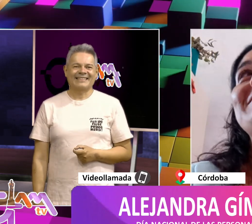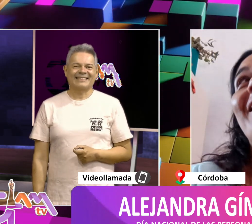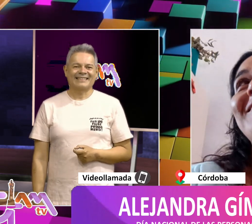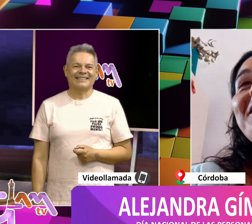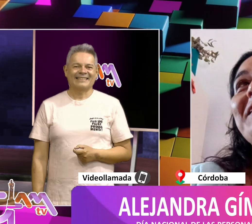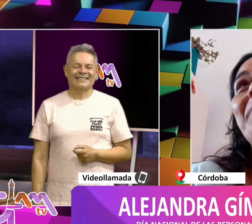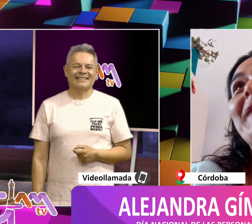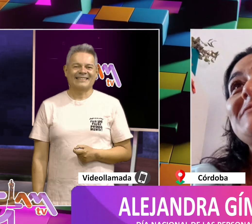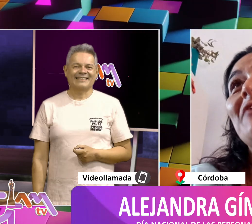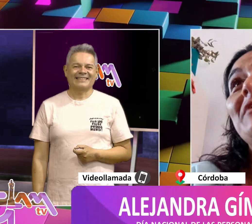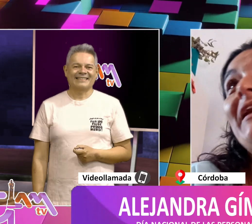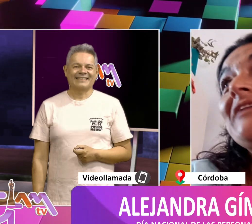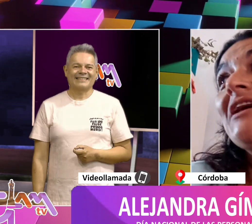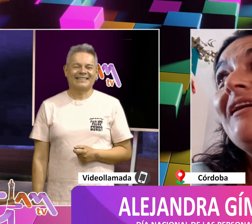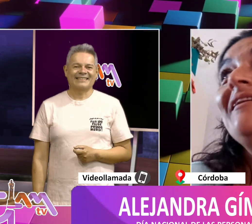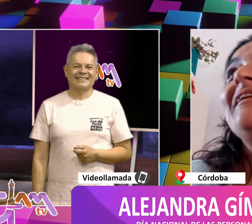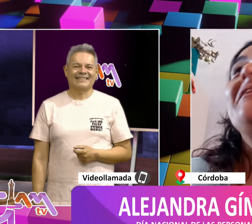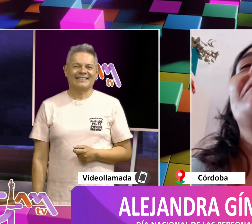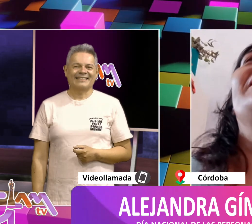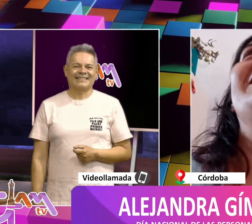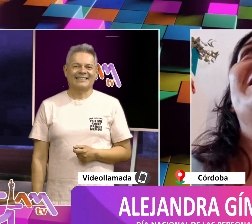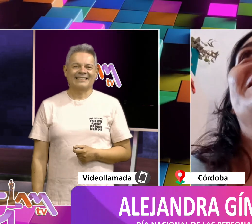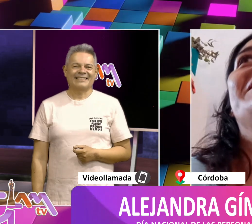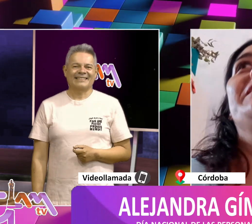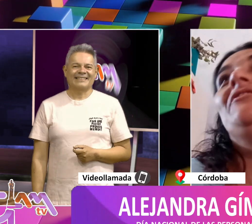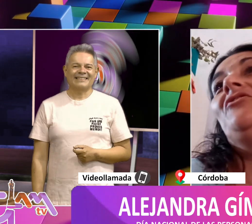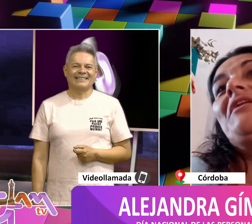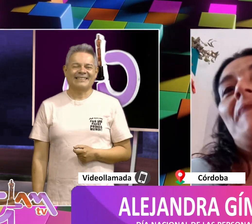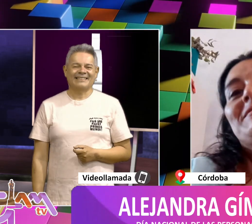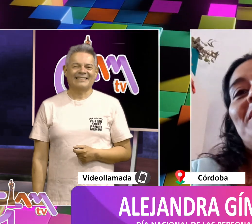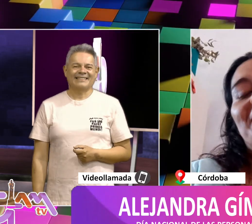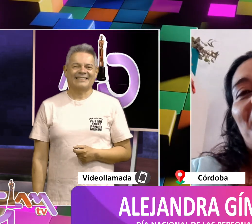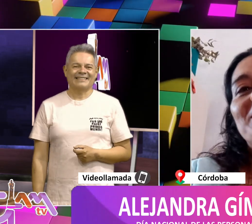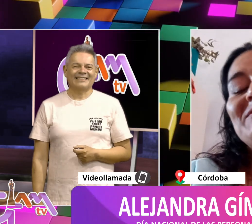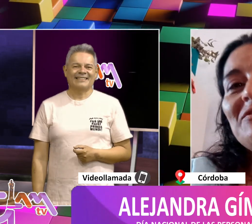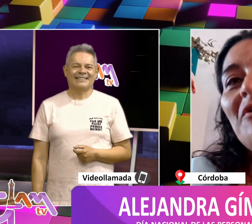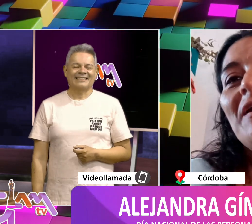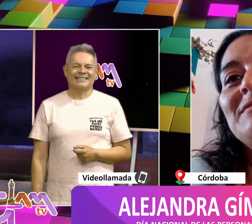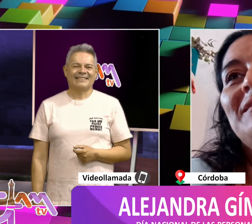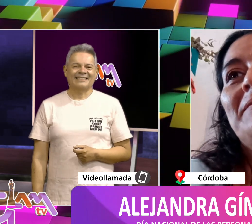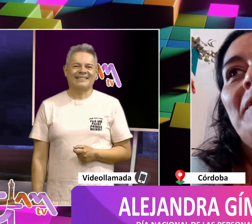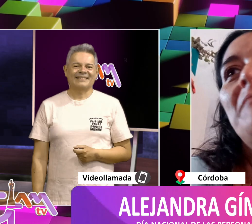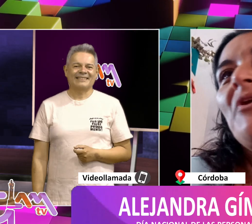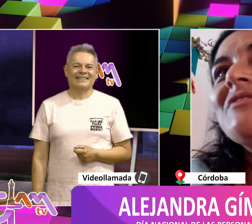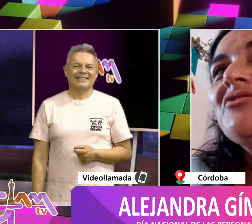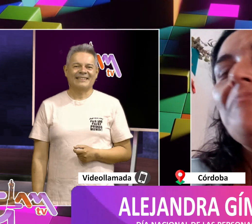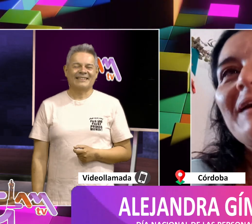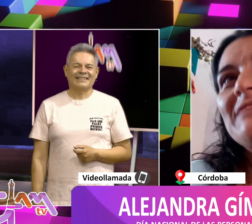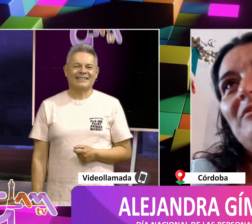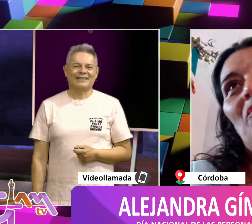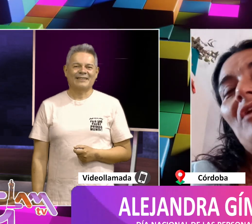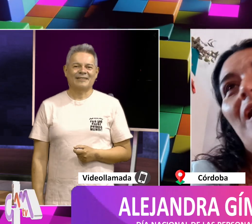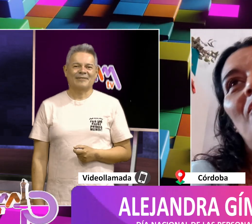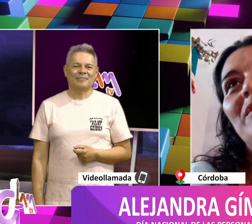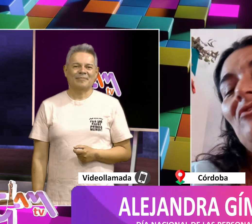de sentir que pensaron en ella y en otras personas que también son sordas. Pero eso no pasa